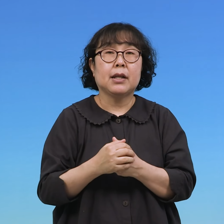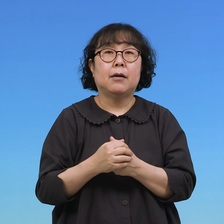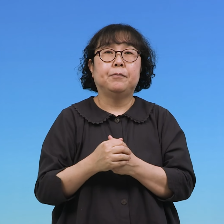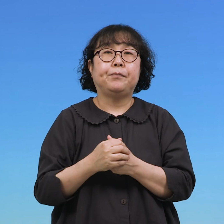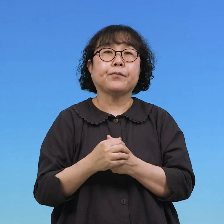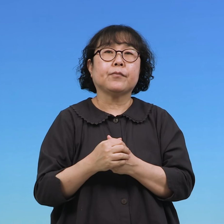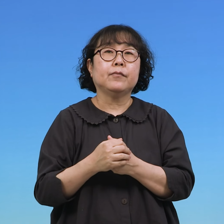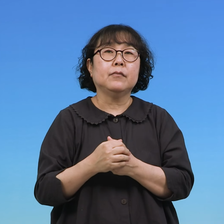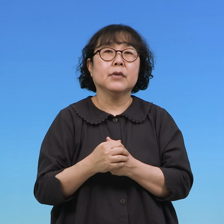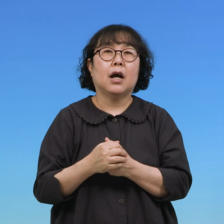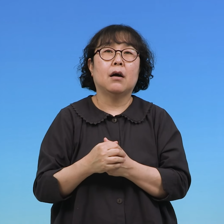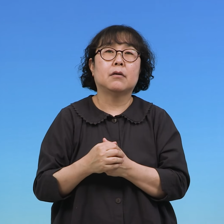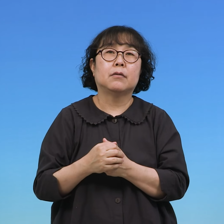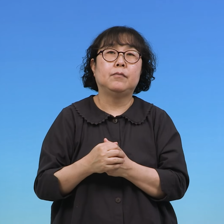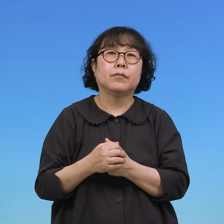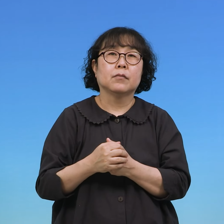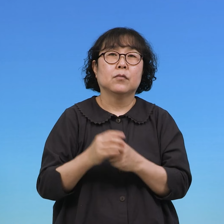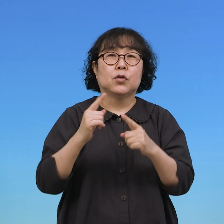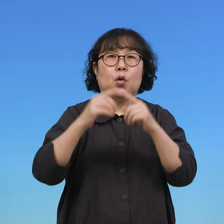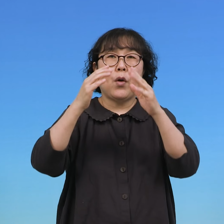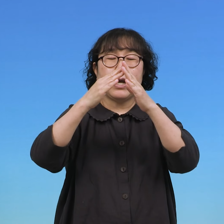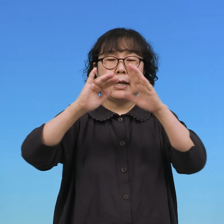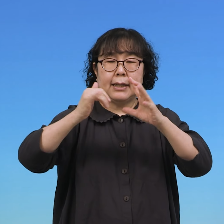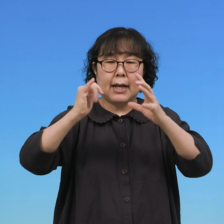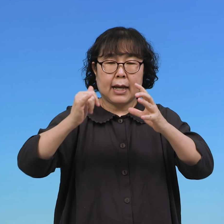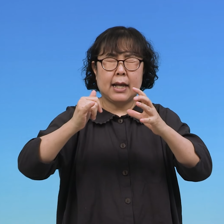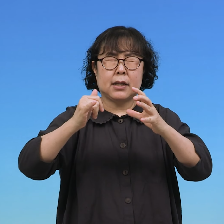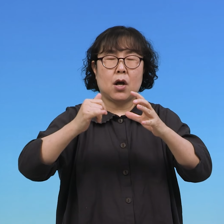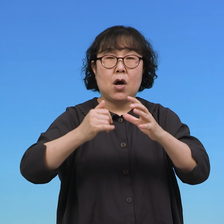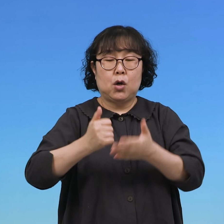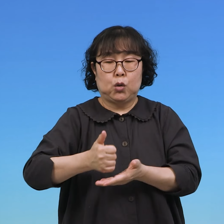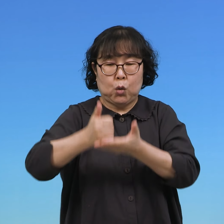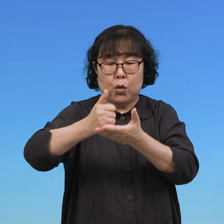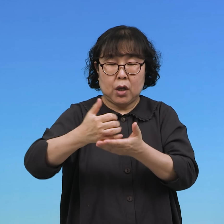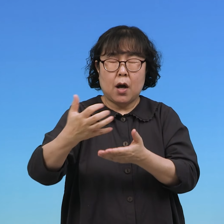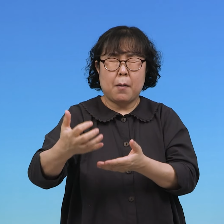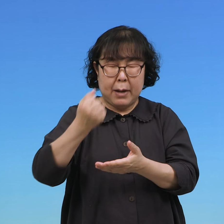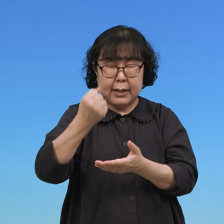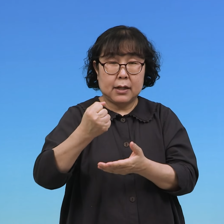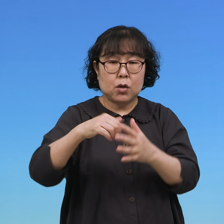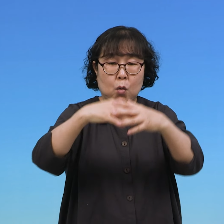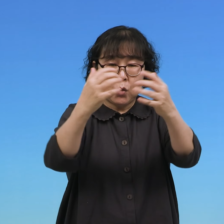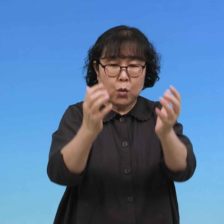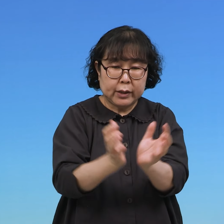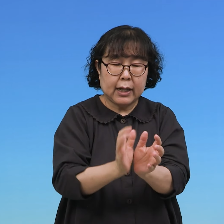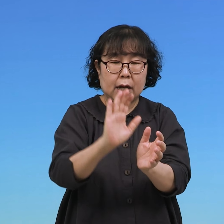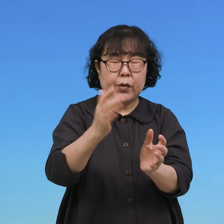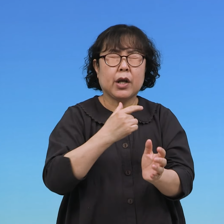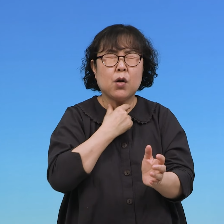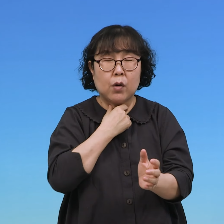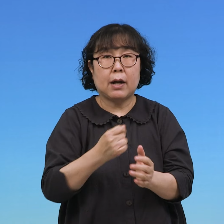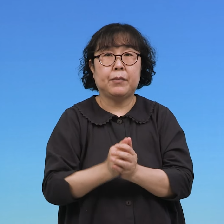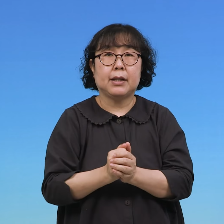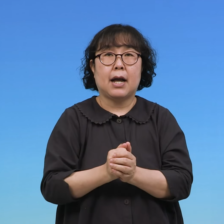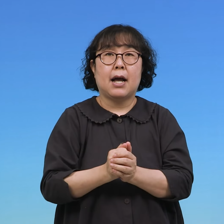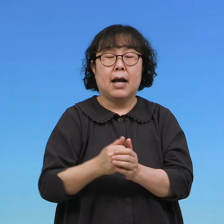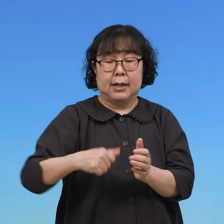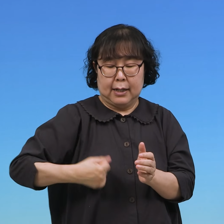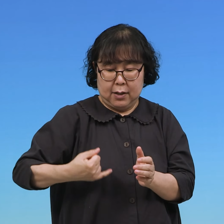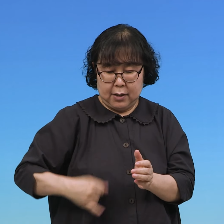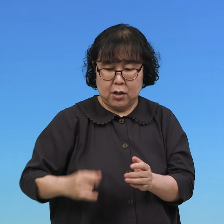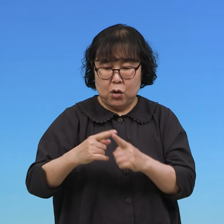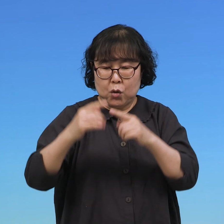세상에서 존경받는 공동체가 되도록 우리 부모들이 회개의 자리로 나가기를 원합니다. 자녀들이 교회를 긍지를 가며